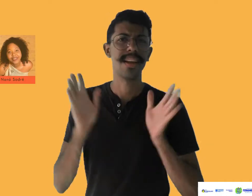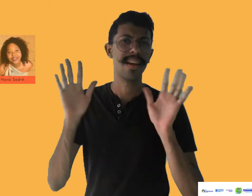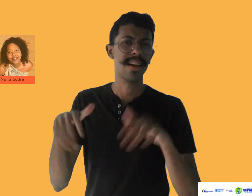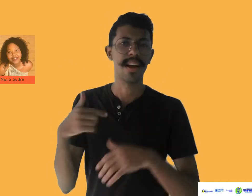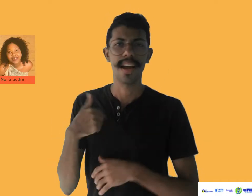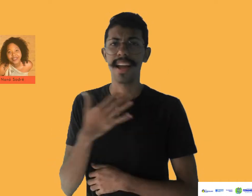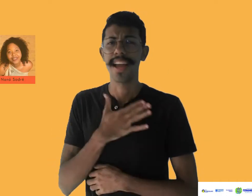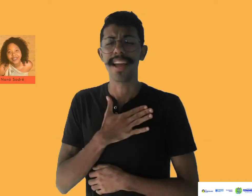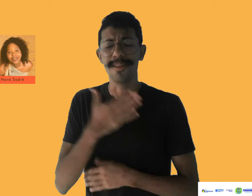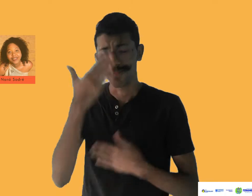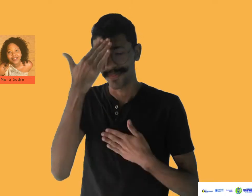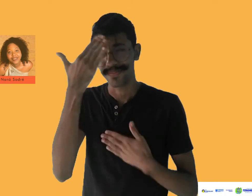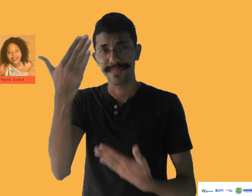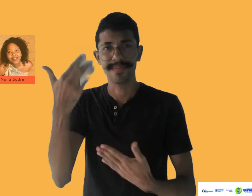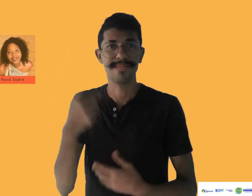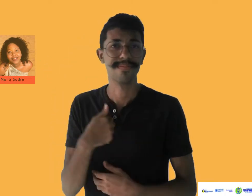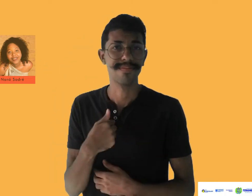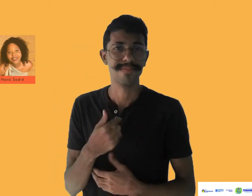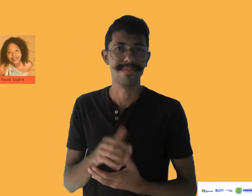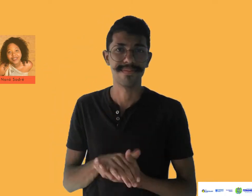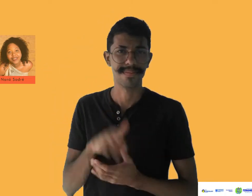Ah, eu que agradeço, imagina.